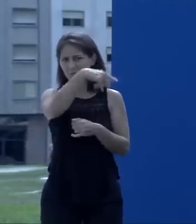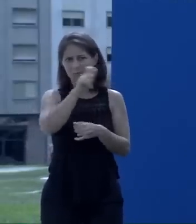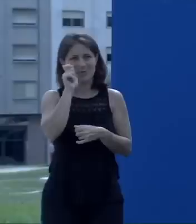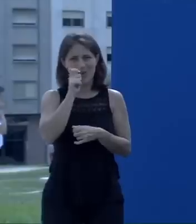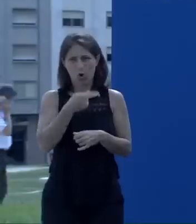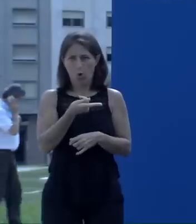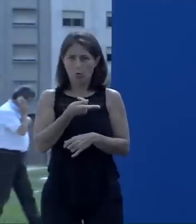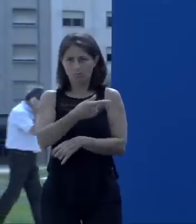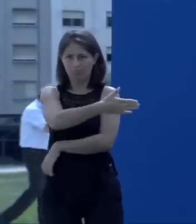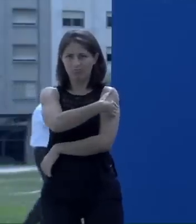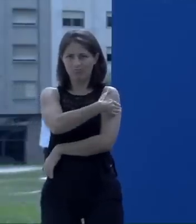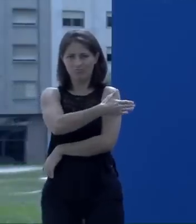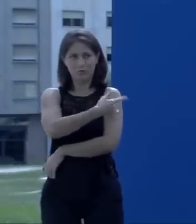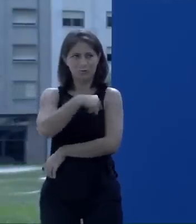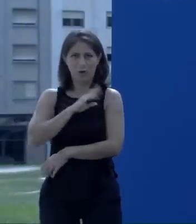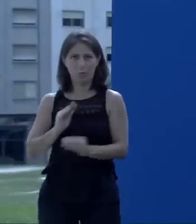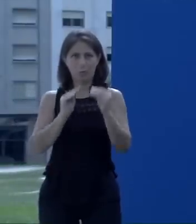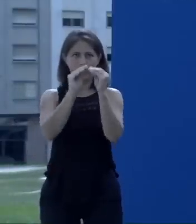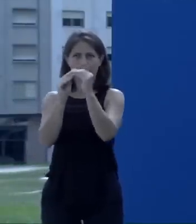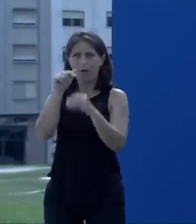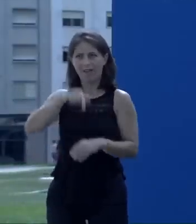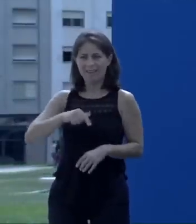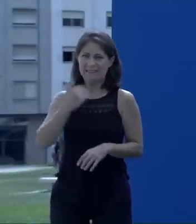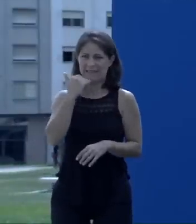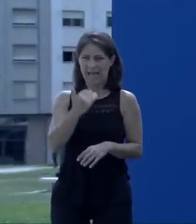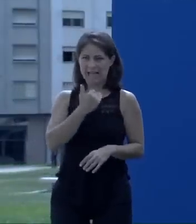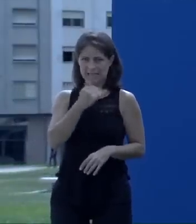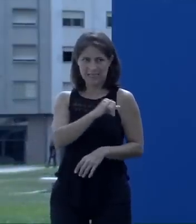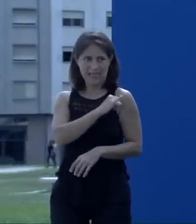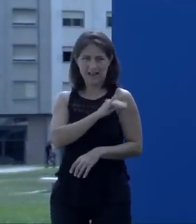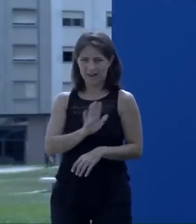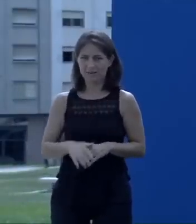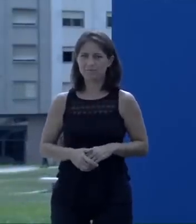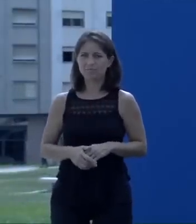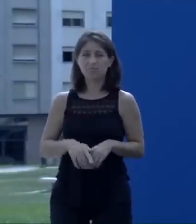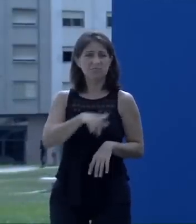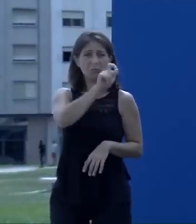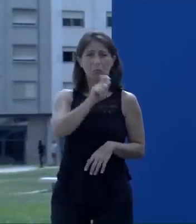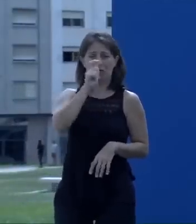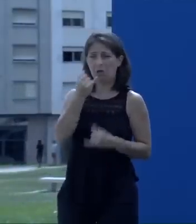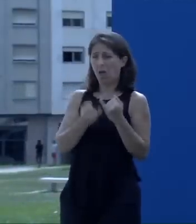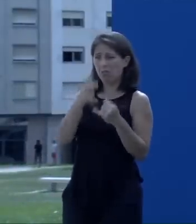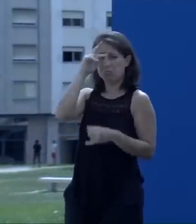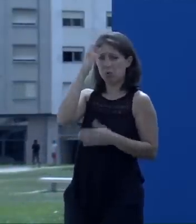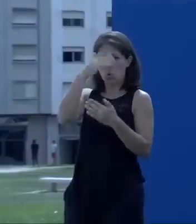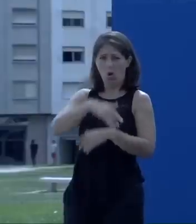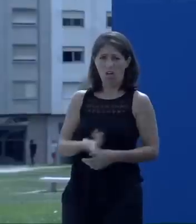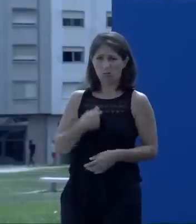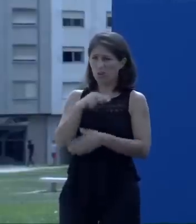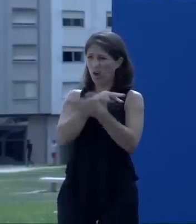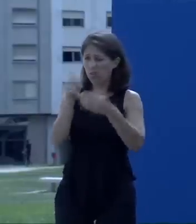Feijóo na propia vila. Un Feijóo despreocupado completamente dos problemas de